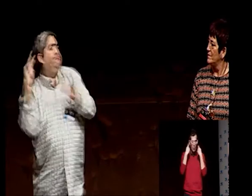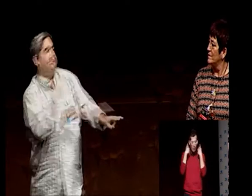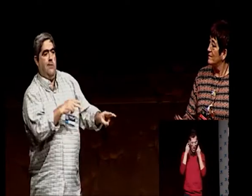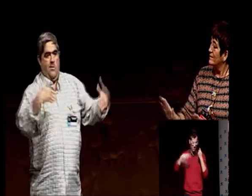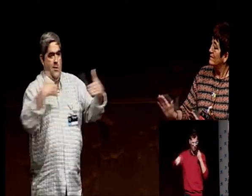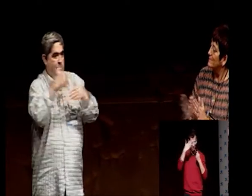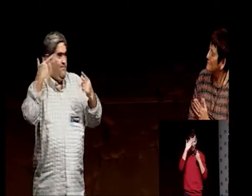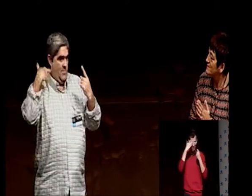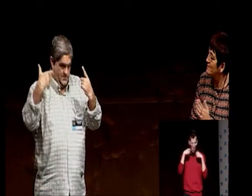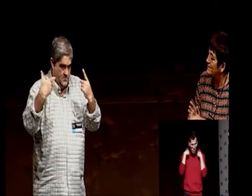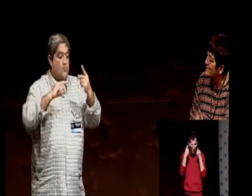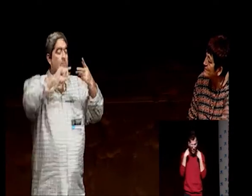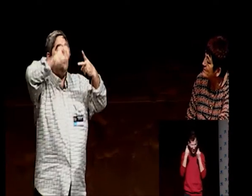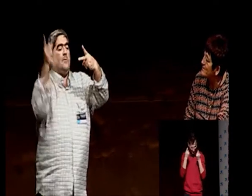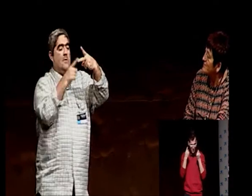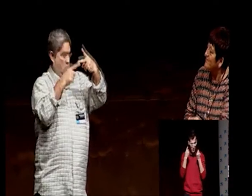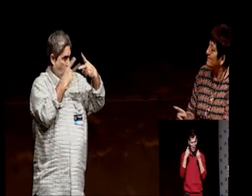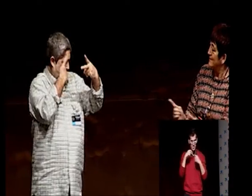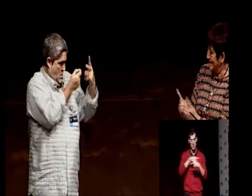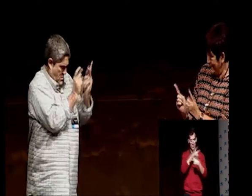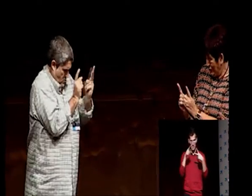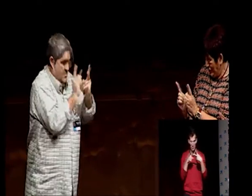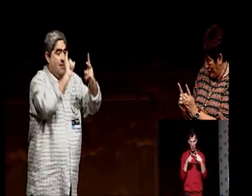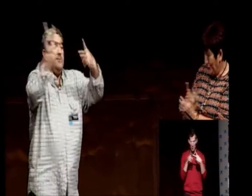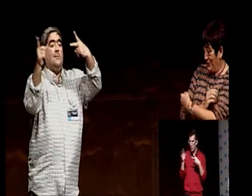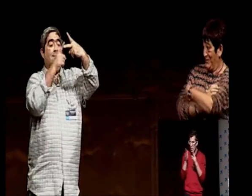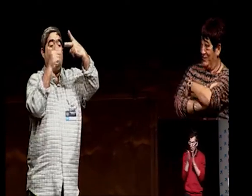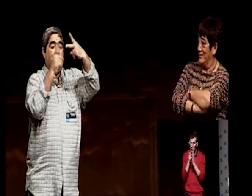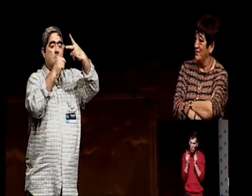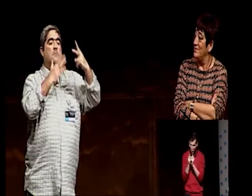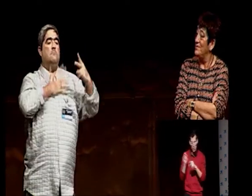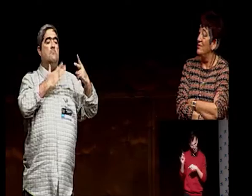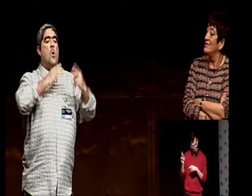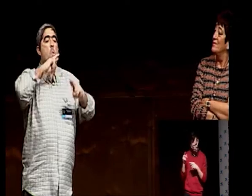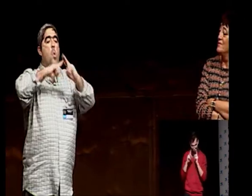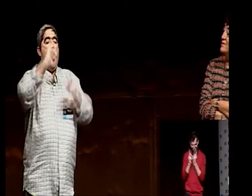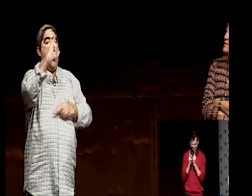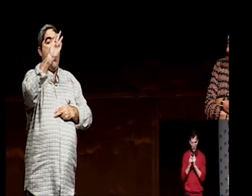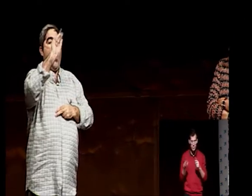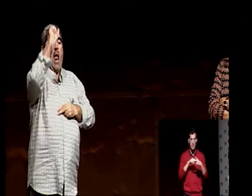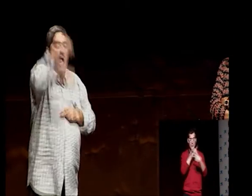sabéis es una persona muy famosa en segundo lugar sí sí soy breve soy